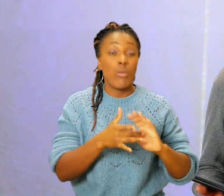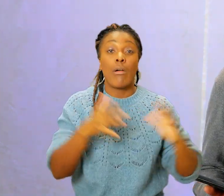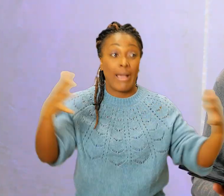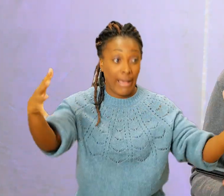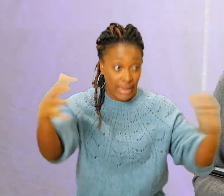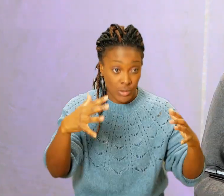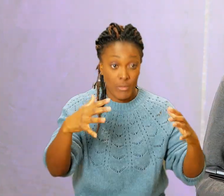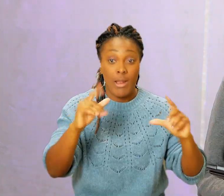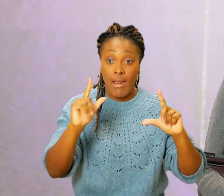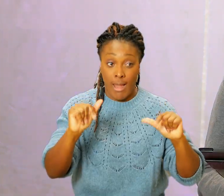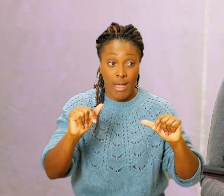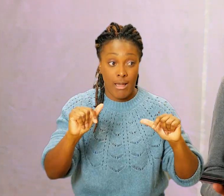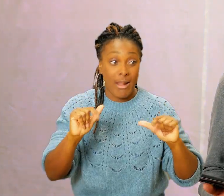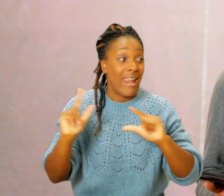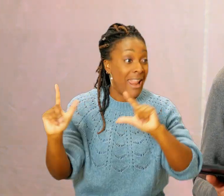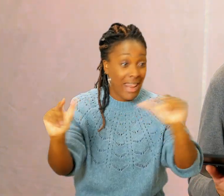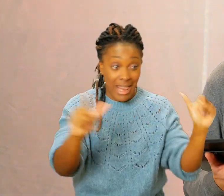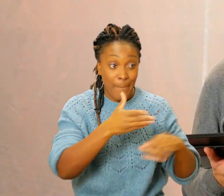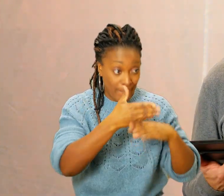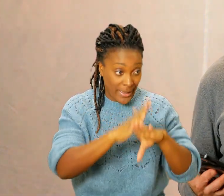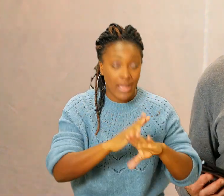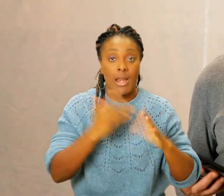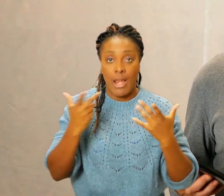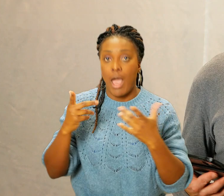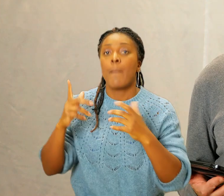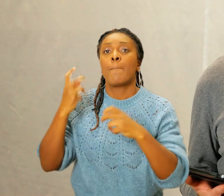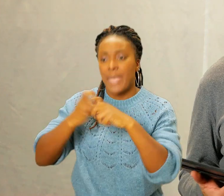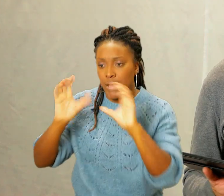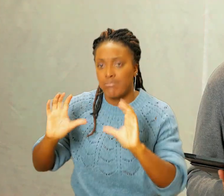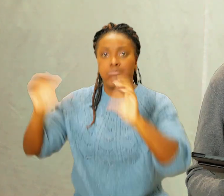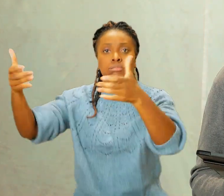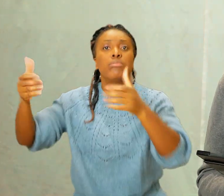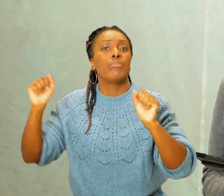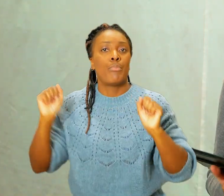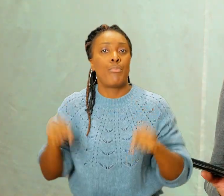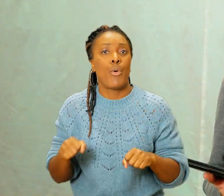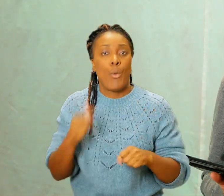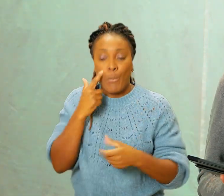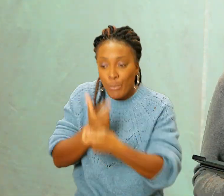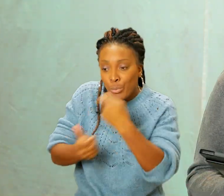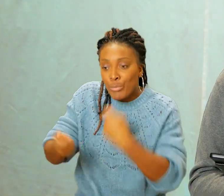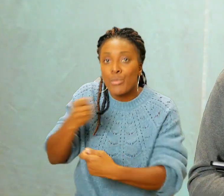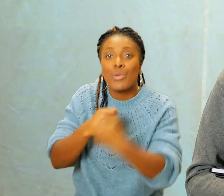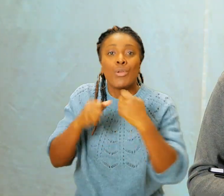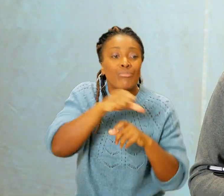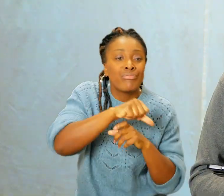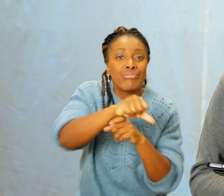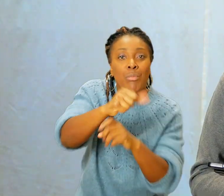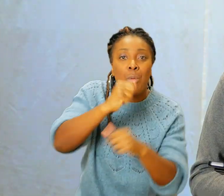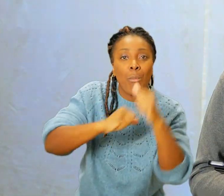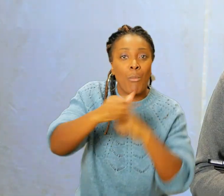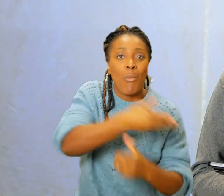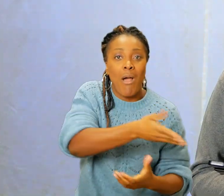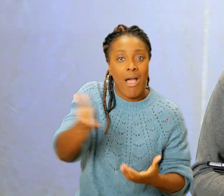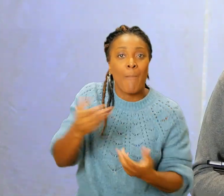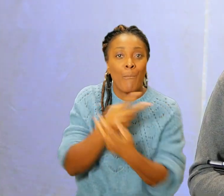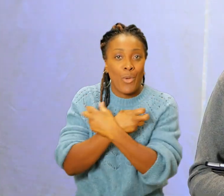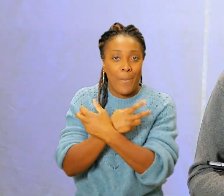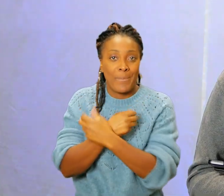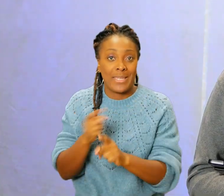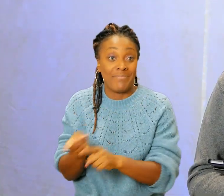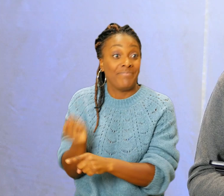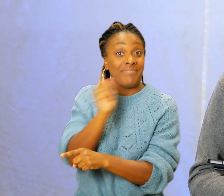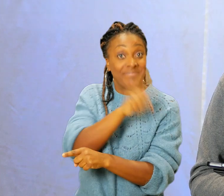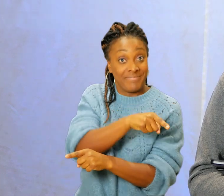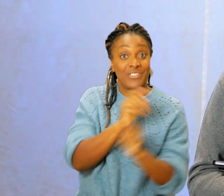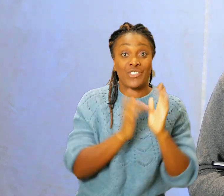le soit. Il faut satisfaire à une loi, c'est que tout soit rassemblé pour que la pierre puisse être roulée. Jésus a